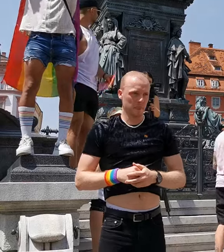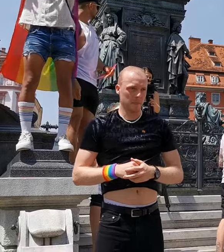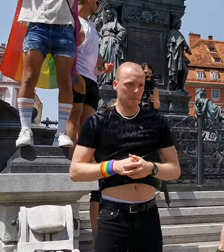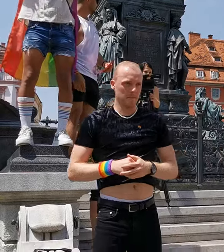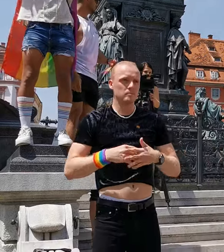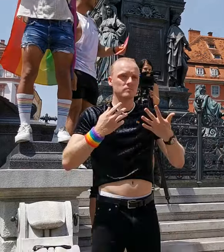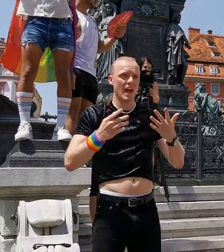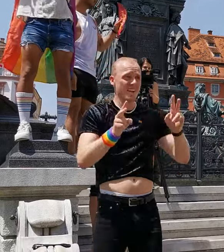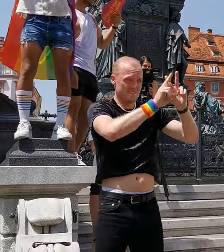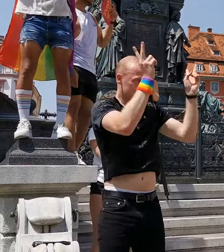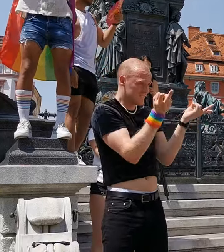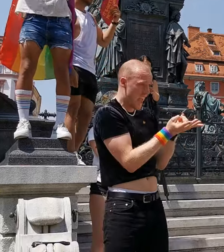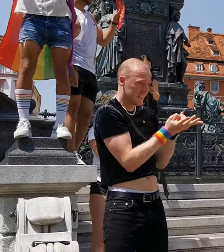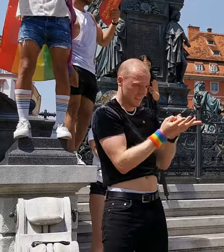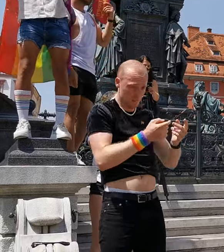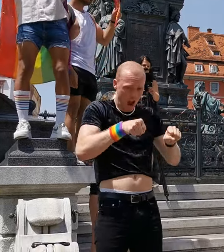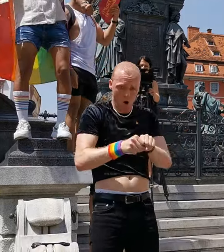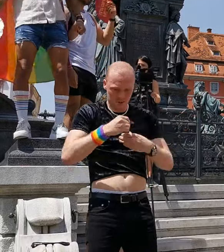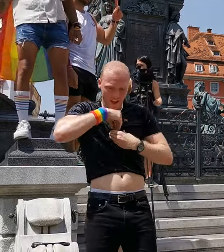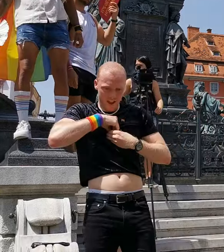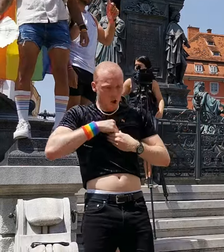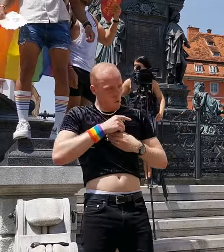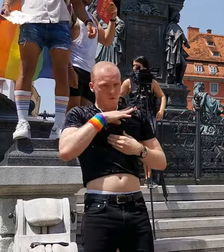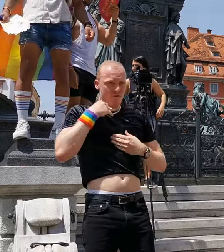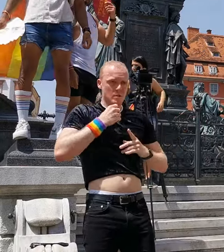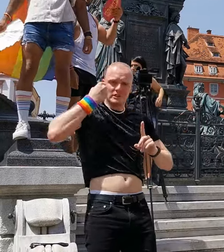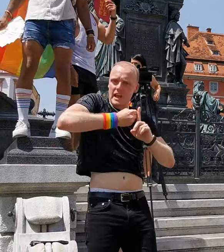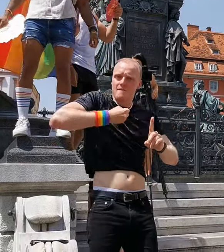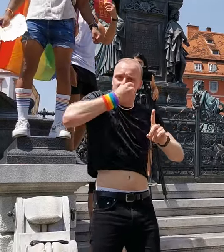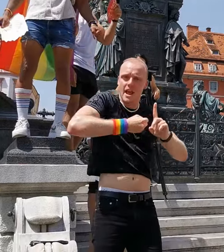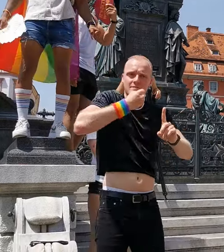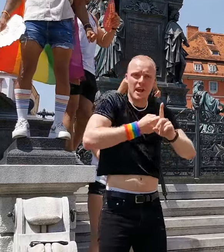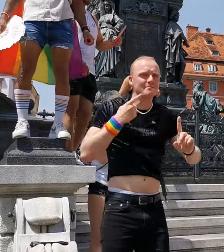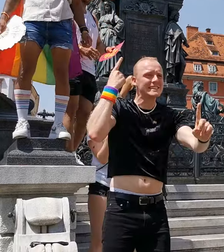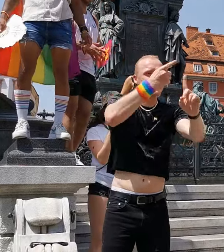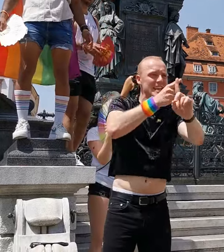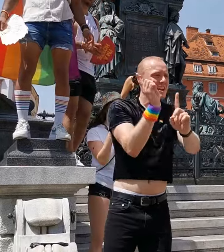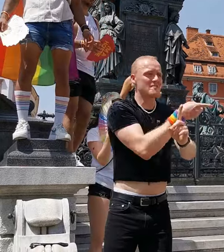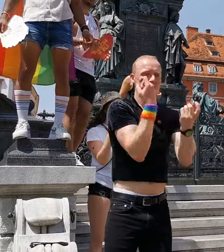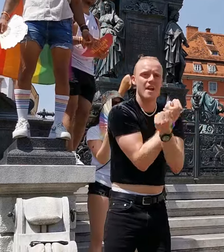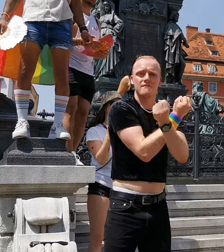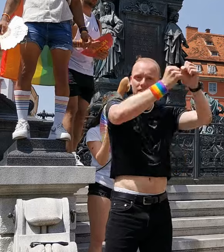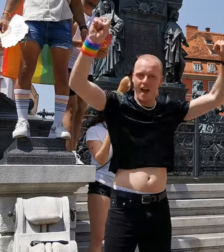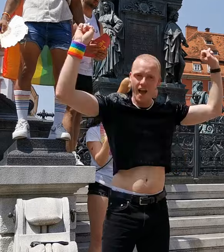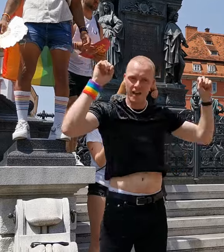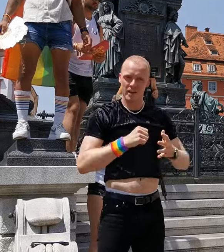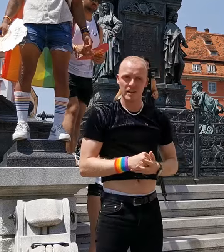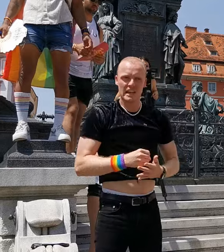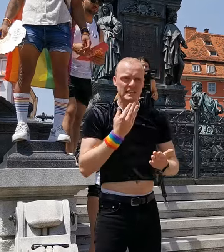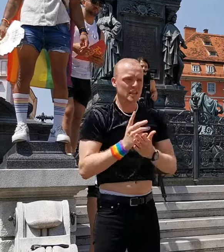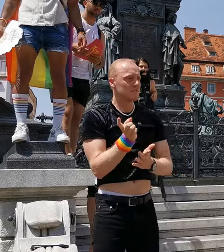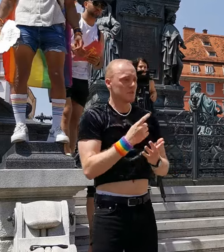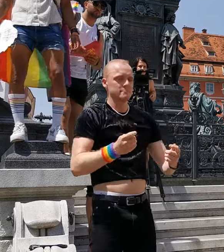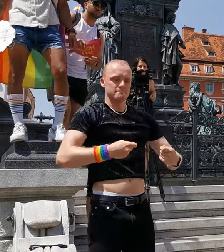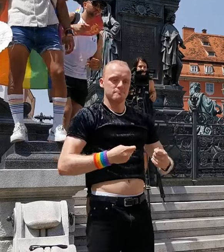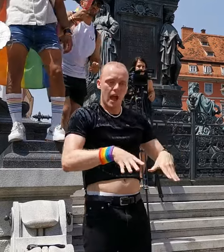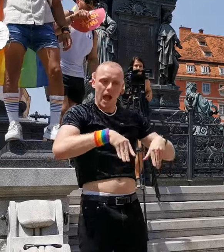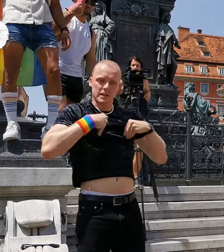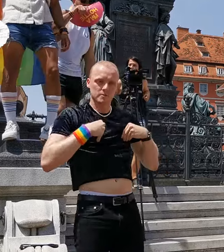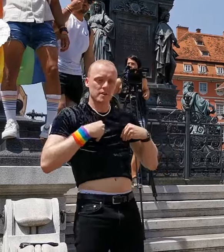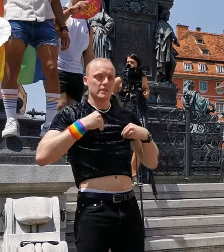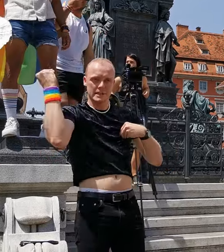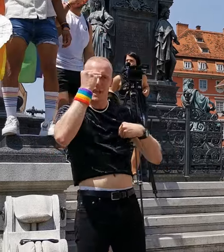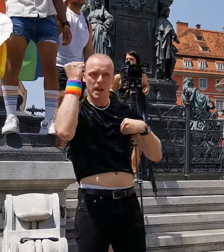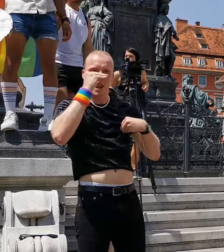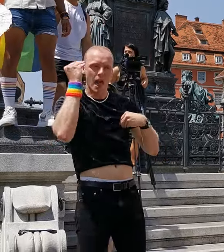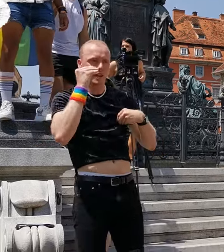Es gibt sowohl in der Welt als auch in uns selbst noch viel zu tun, damit wir alle frei leben können. Deshalb müssen wir alle bereit sein zu lernen und uns